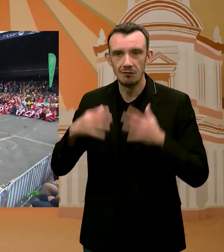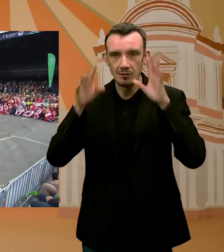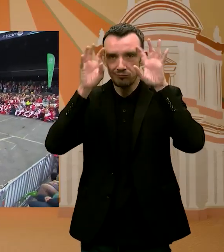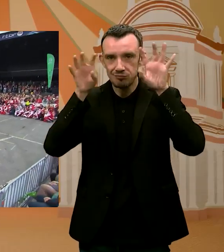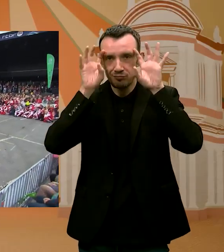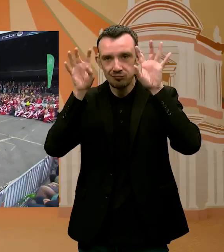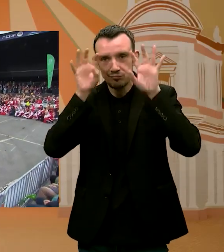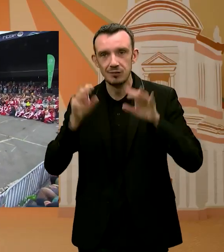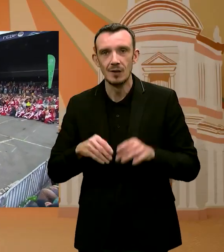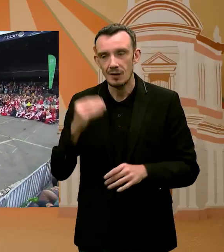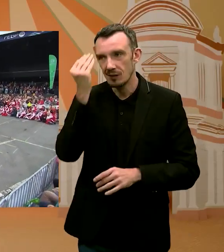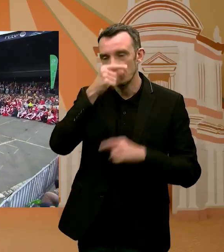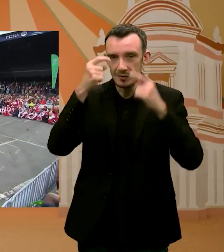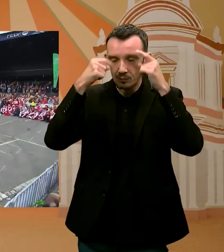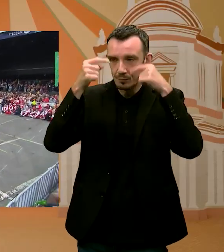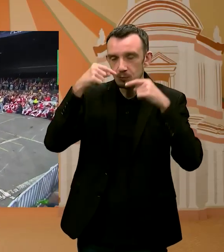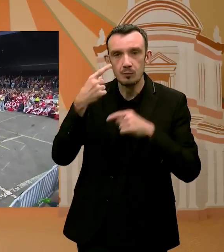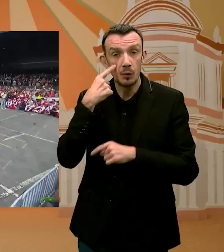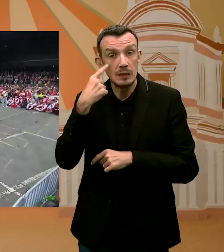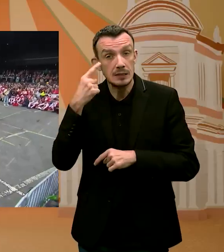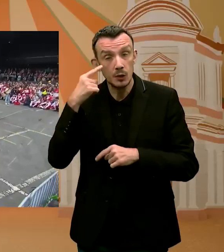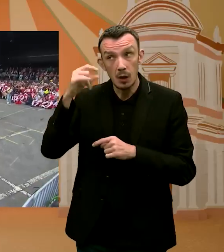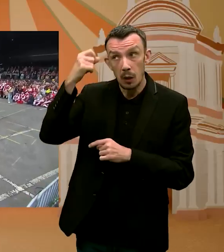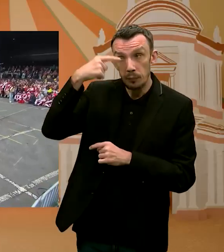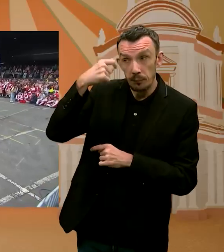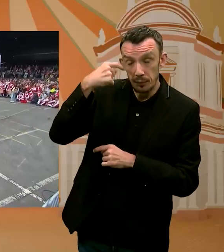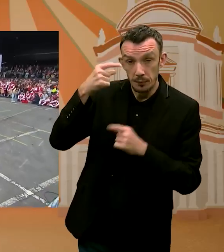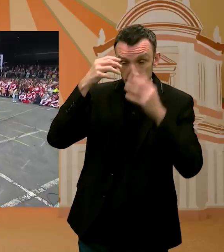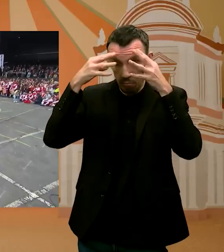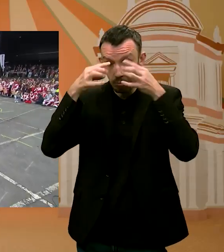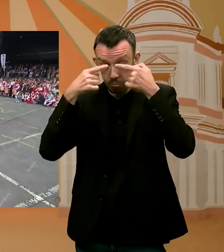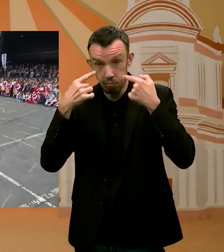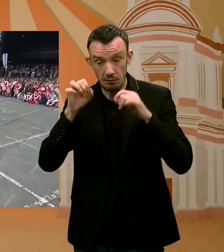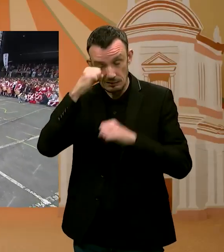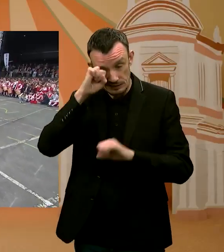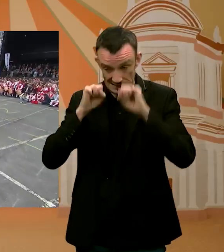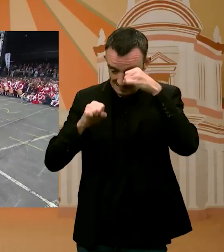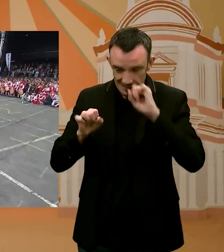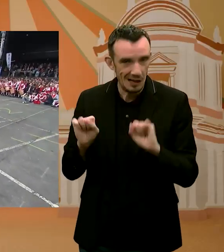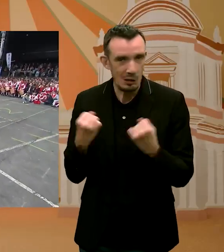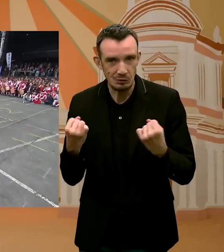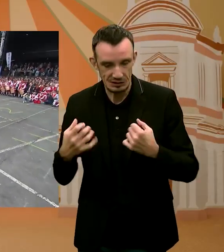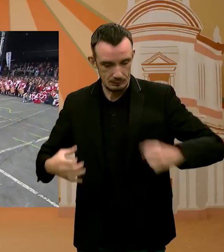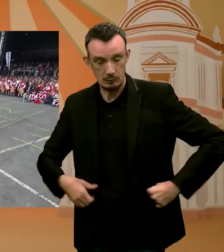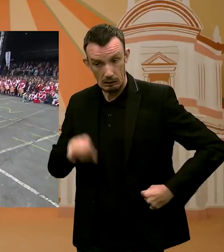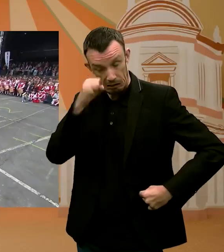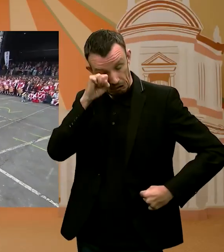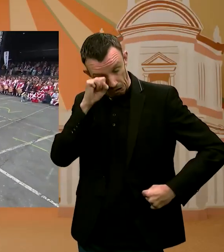que ça va dans les yeux. Et ça je l'ai expérimenté moi-même parce que j'ai transpiré pas mal. Et on ne sait pas, ça pique les yeux. C'est compliqué et donc d'aller il faut à ce moment-là s'arrêter, tenir les chasses